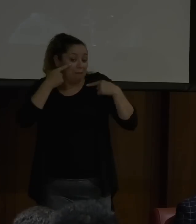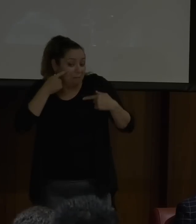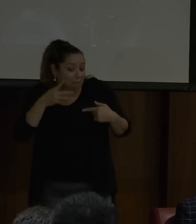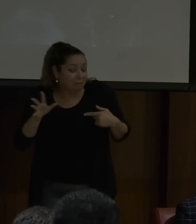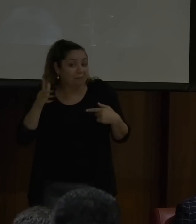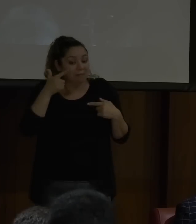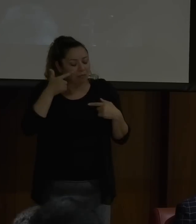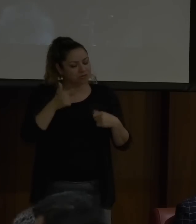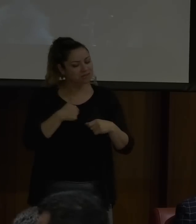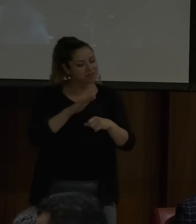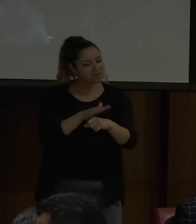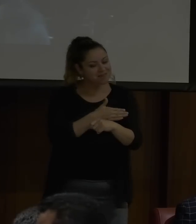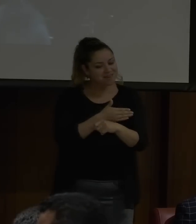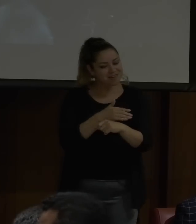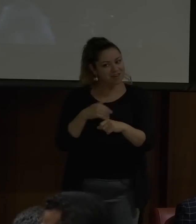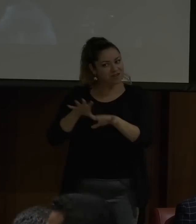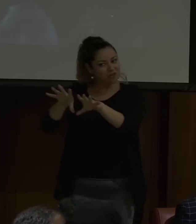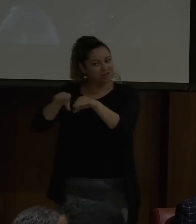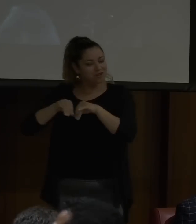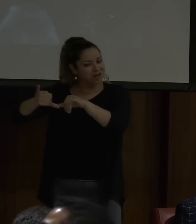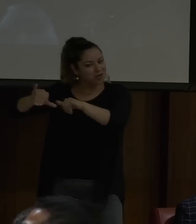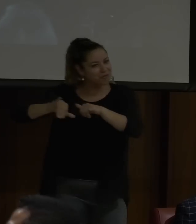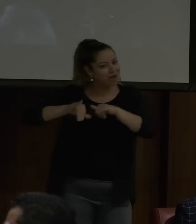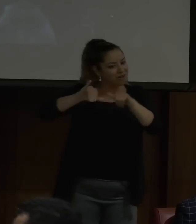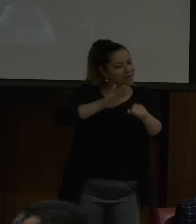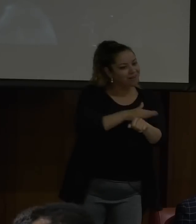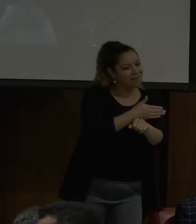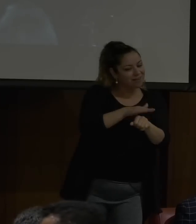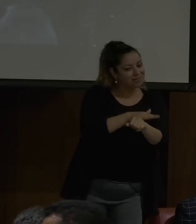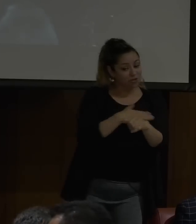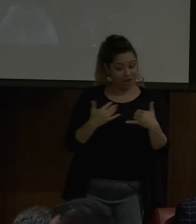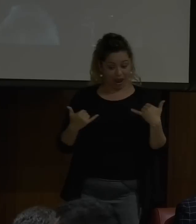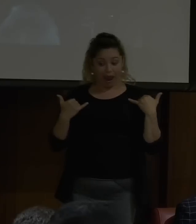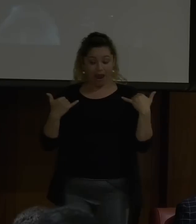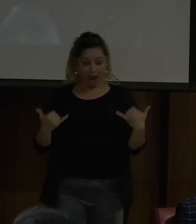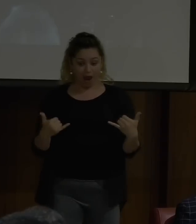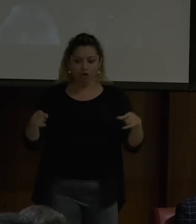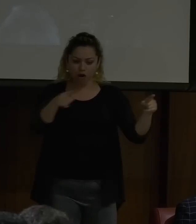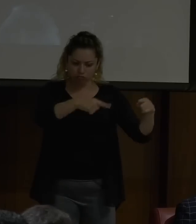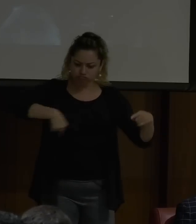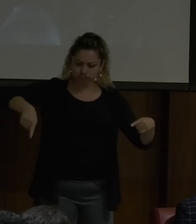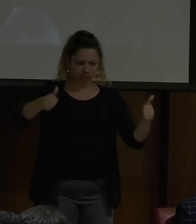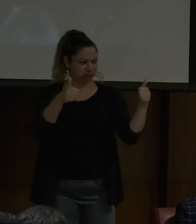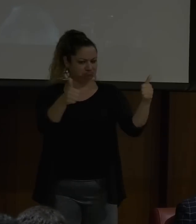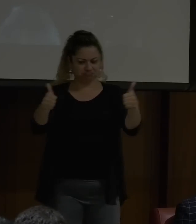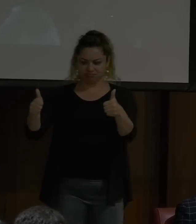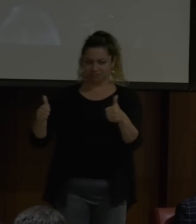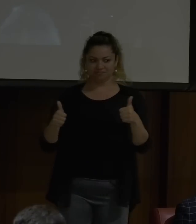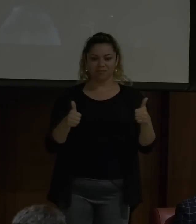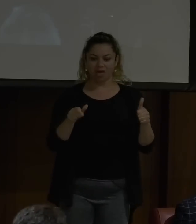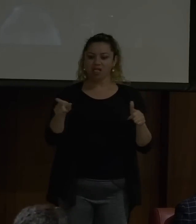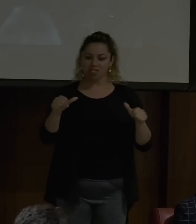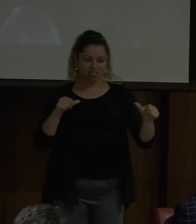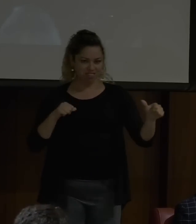se hacen igual que Escalona y Emiliano, que hoy en día están muy bien posicionados, ya tienen quien